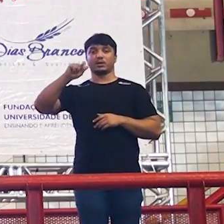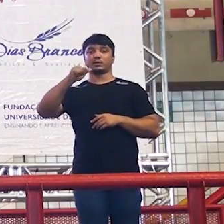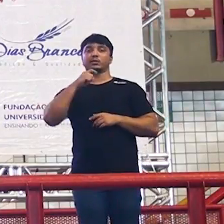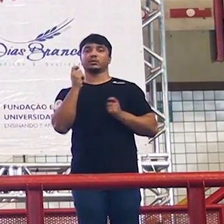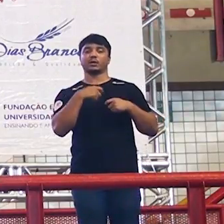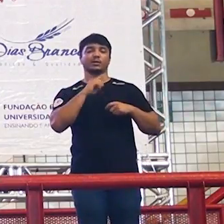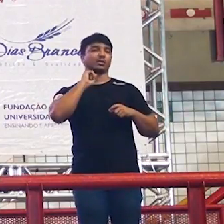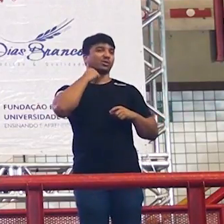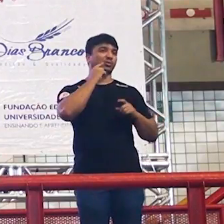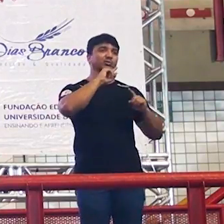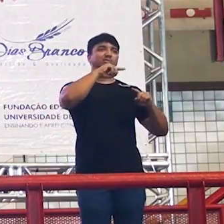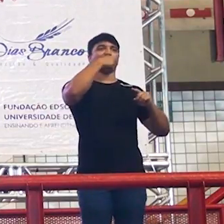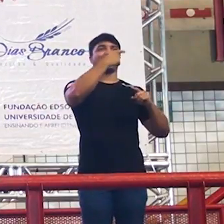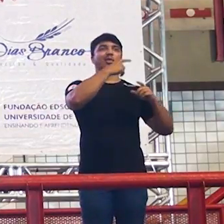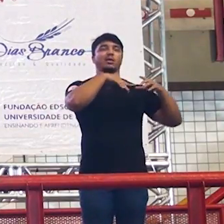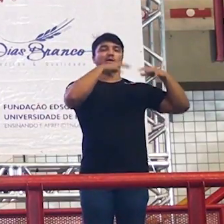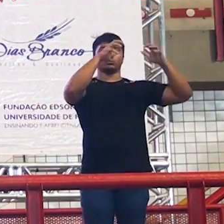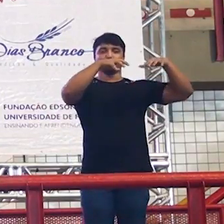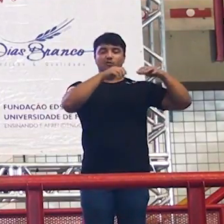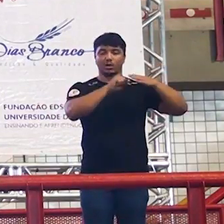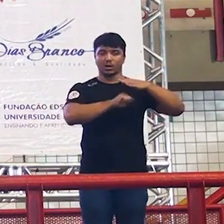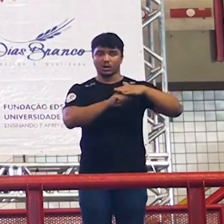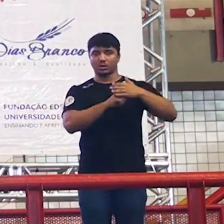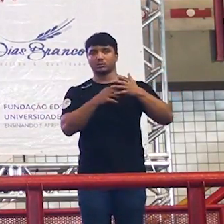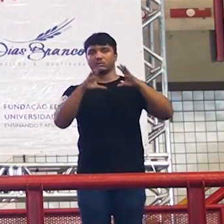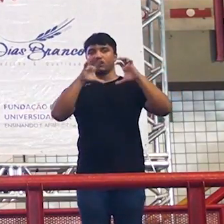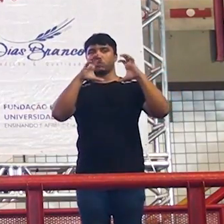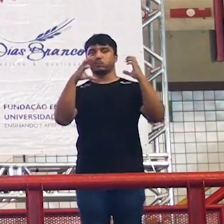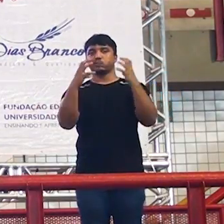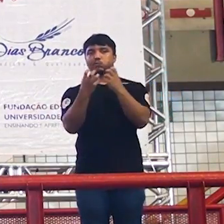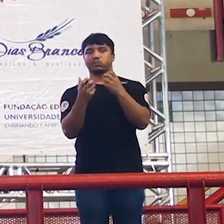contribuindo para efeito estufa, para chuva ácida.